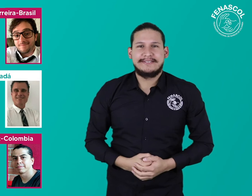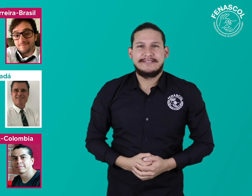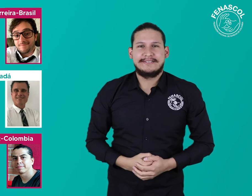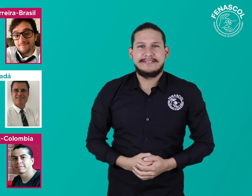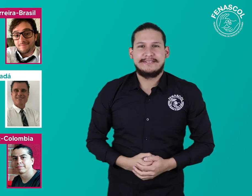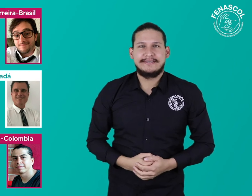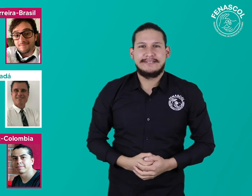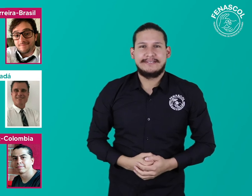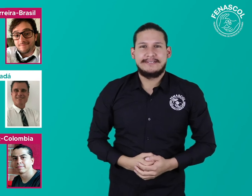Aquí están.